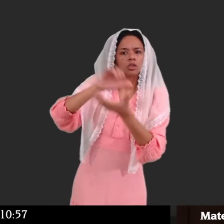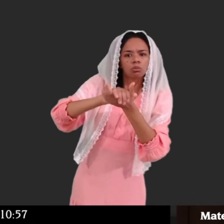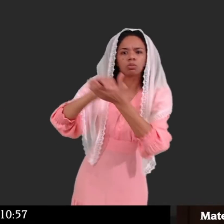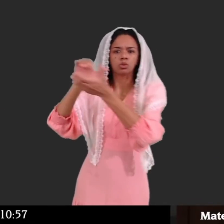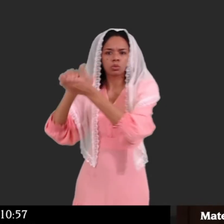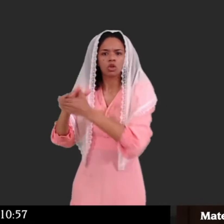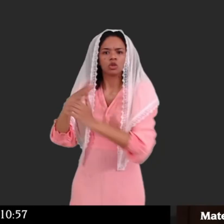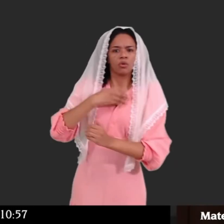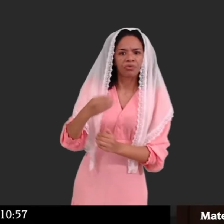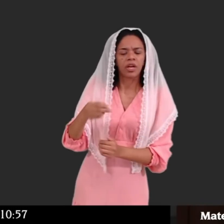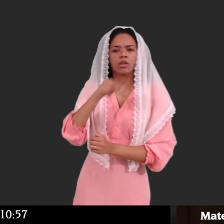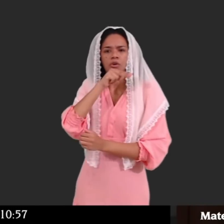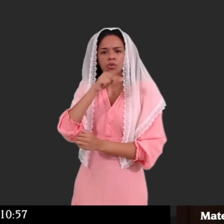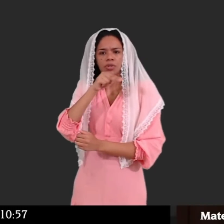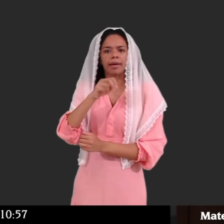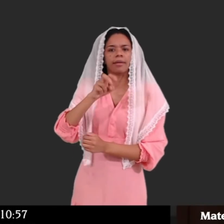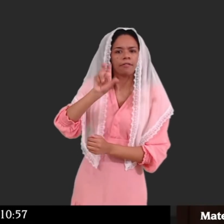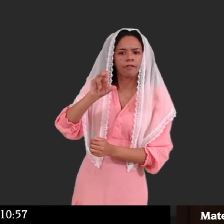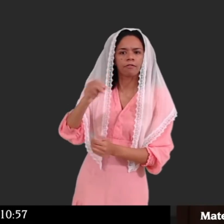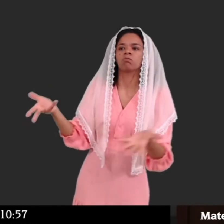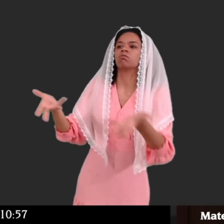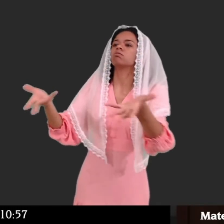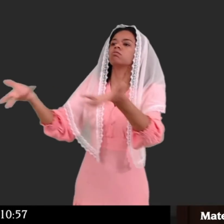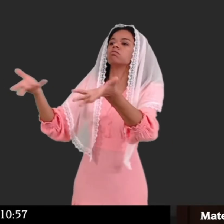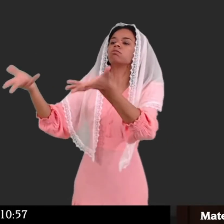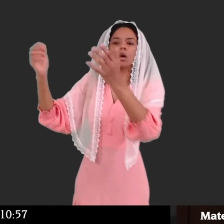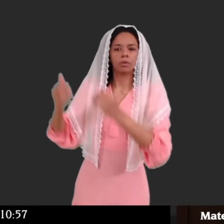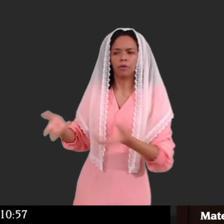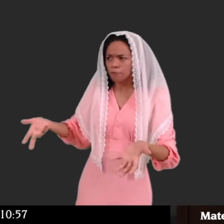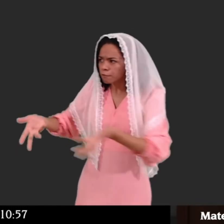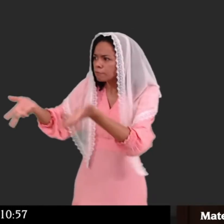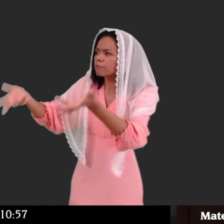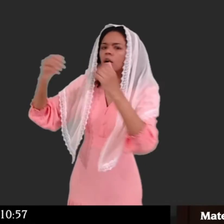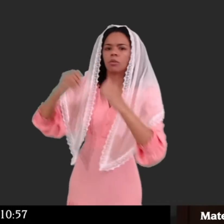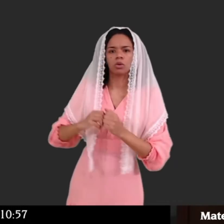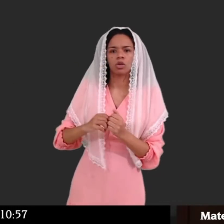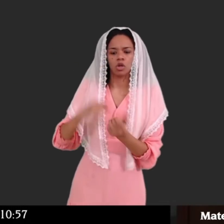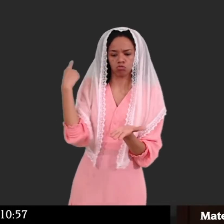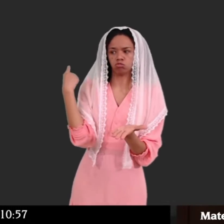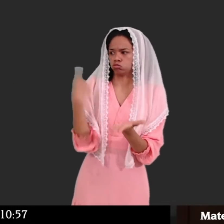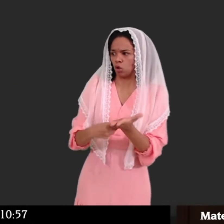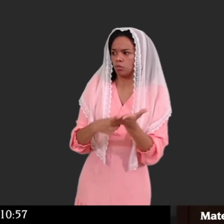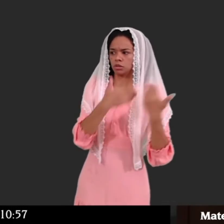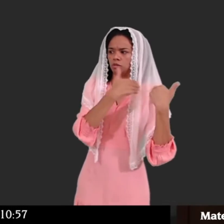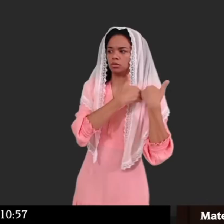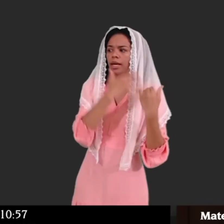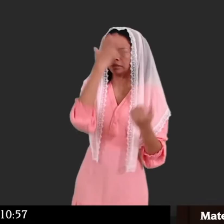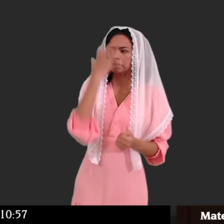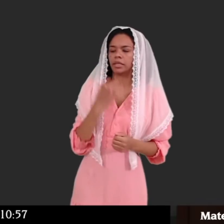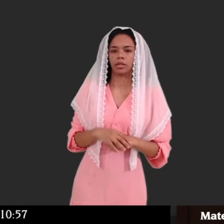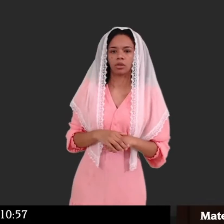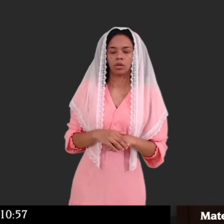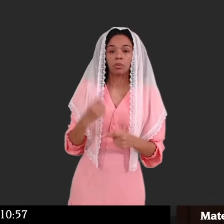neto. Sacode eles. Mostra para eles, nosso compromisso é sério demais. A